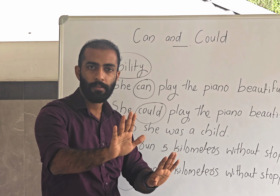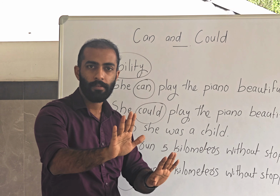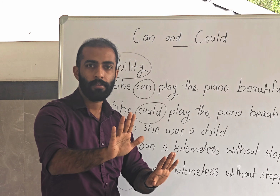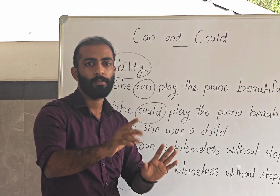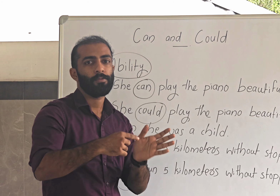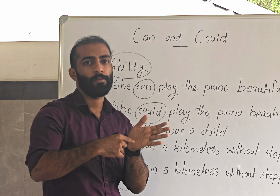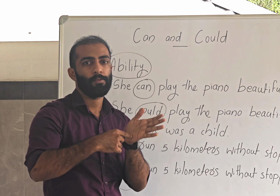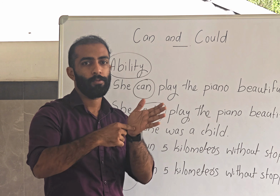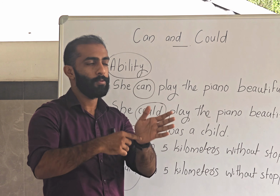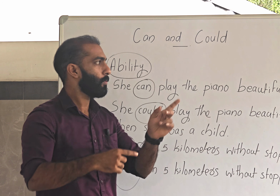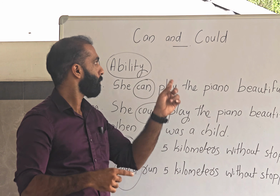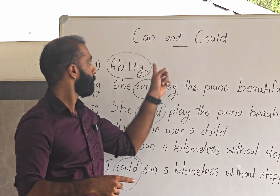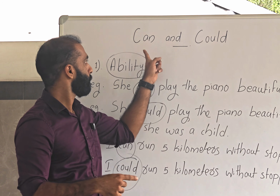ആൻഡ് കുഡ് ഉപയോഗിക്കാൻ കഴിയും.